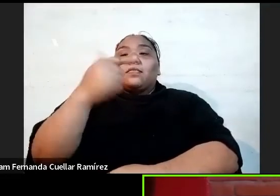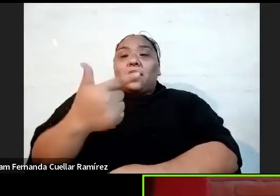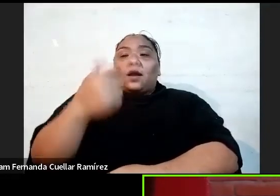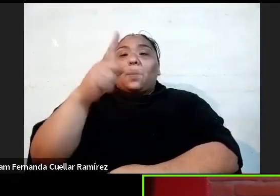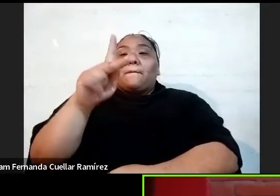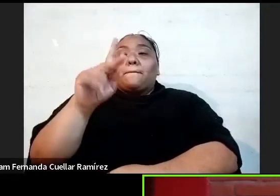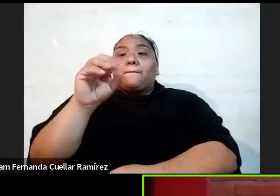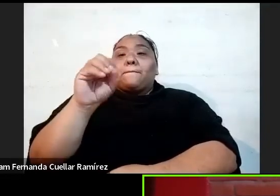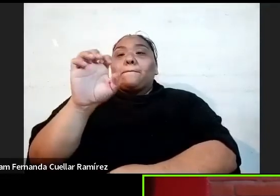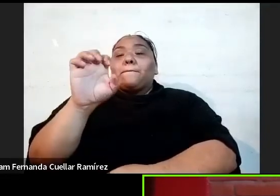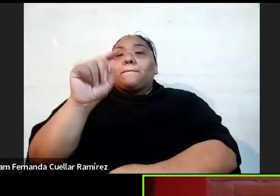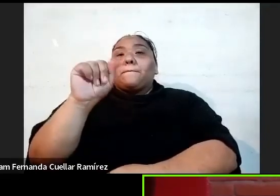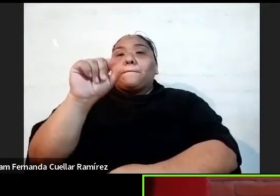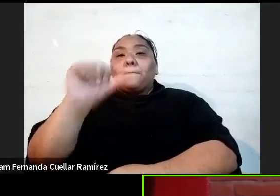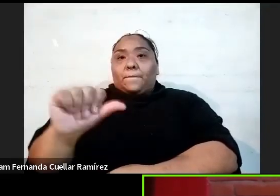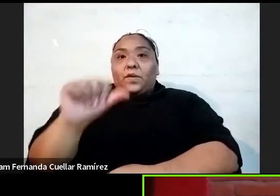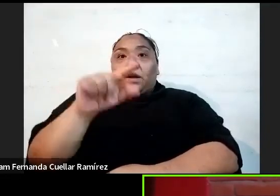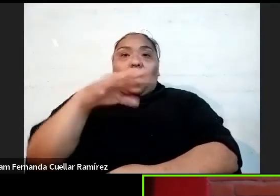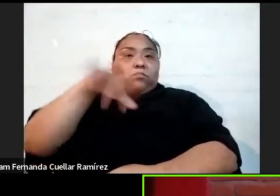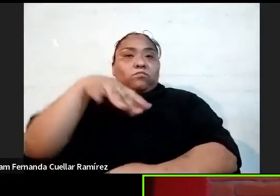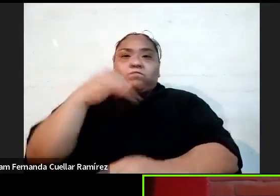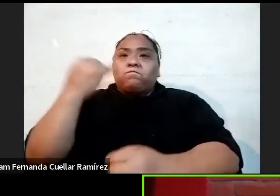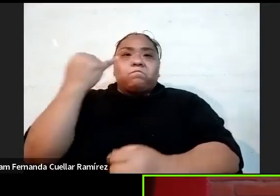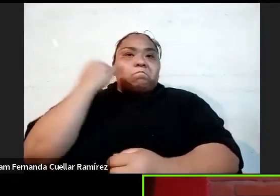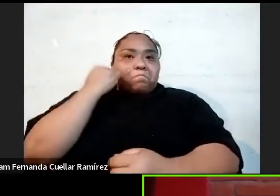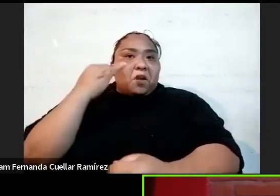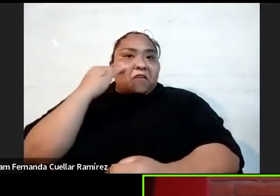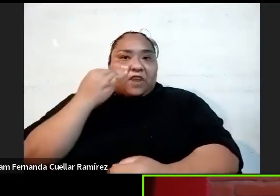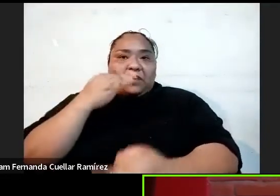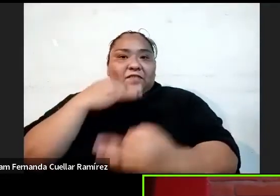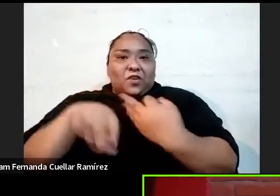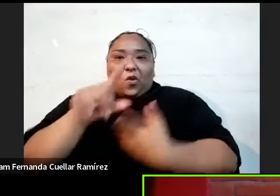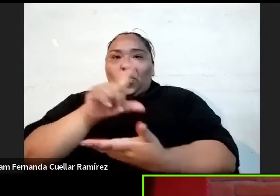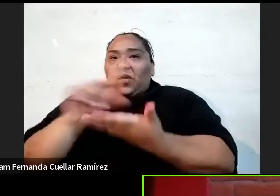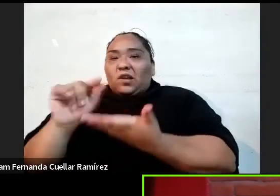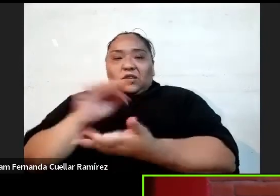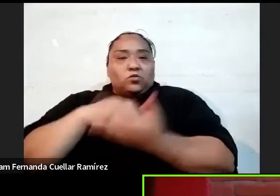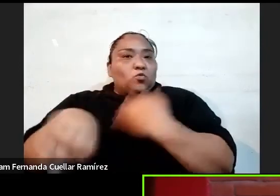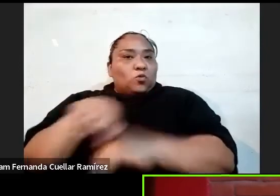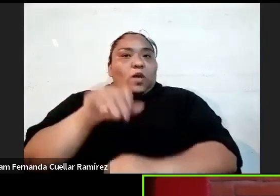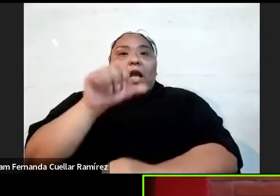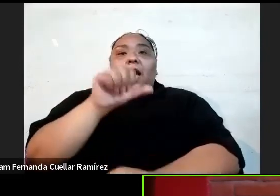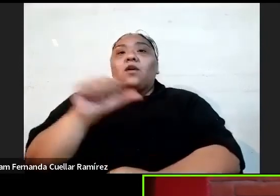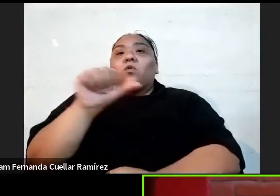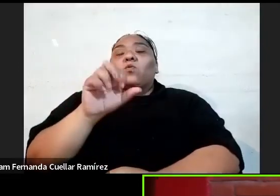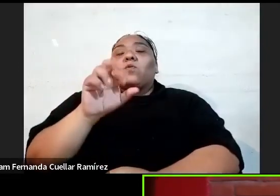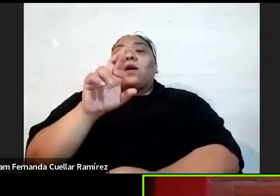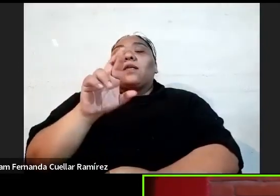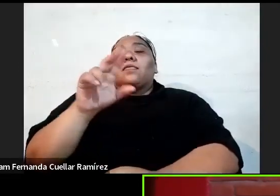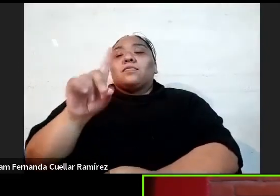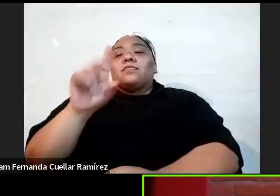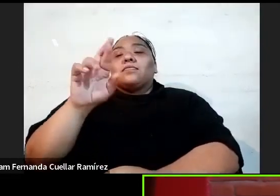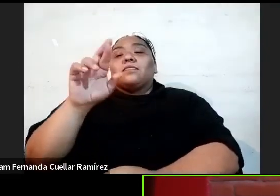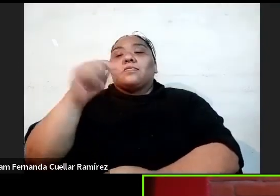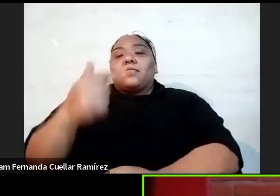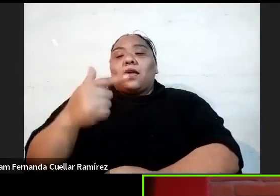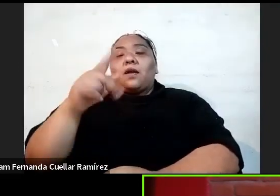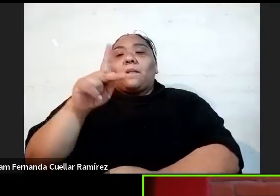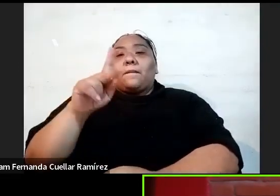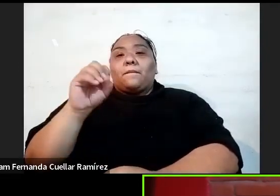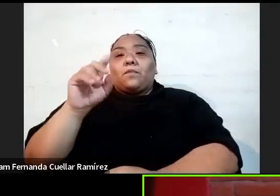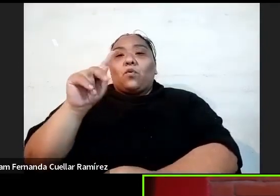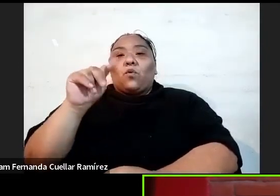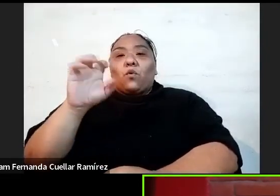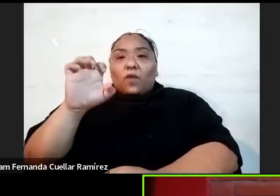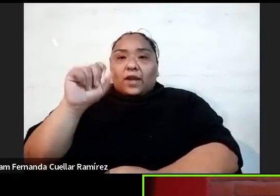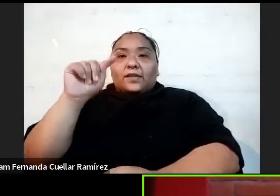Y más que como no sé qué decir tanto, más bien quisiera como decirle si hay alguien que está ahí viendo y que